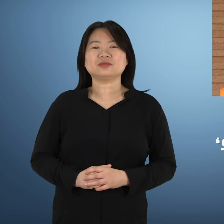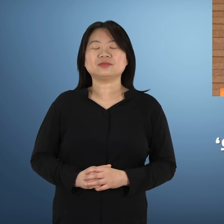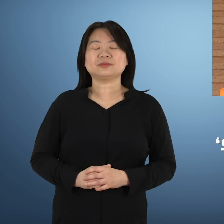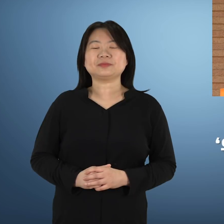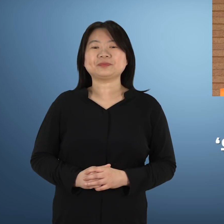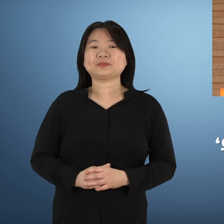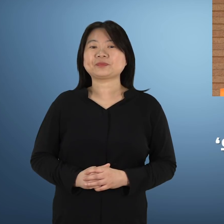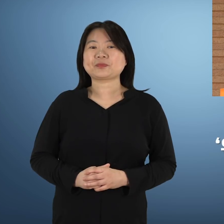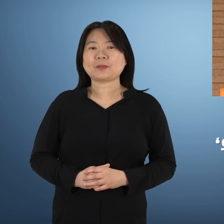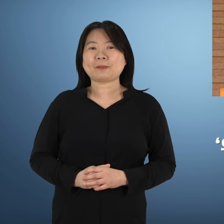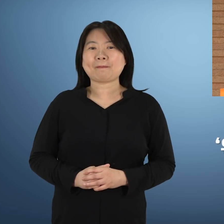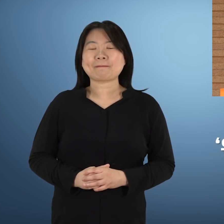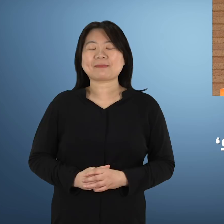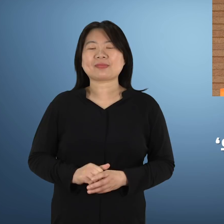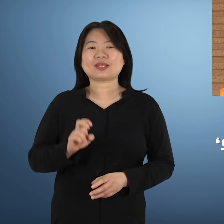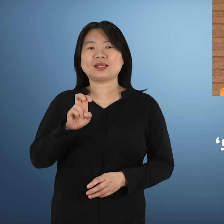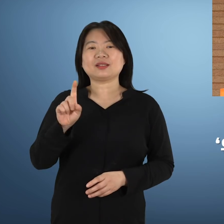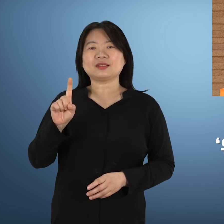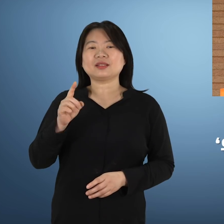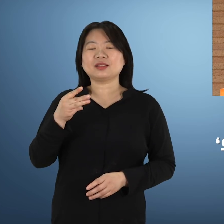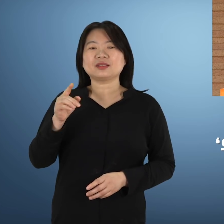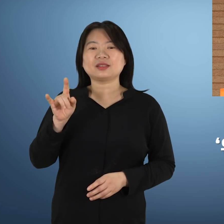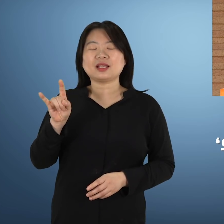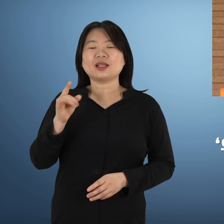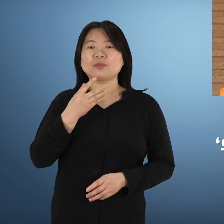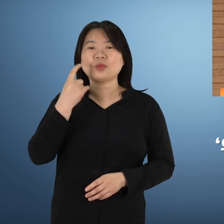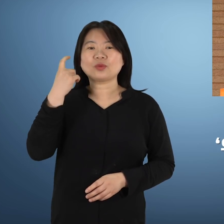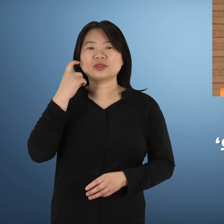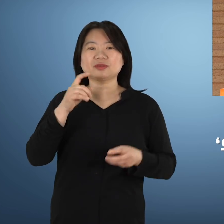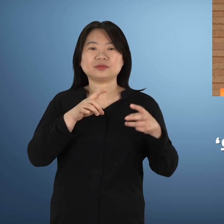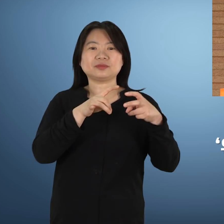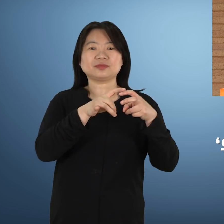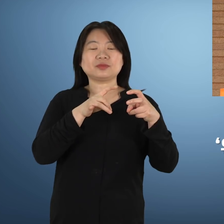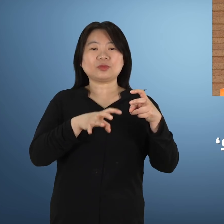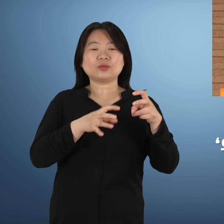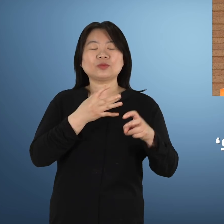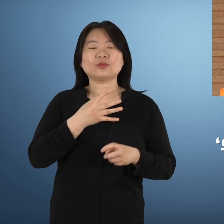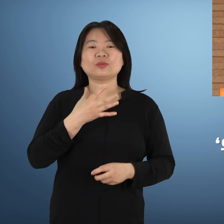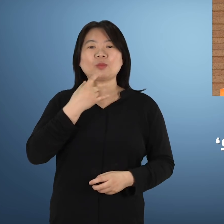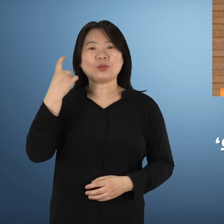자, 오늘은 마태복음 5장 4절 한 절인데요.